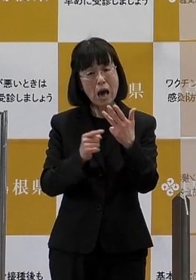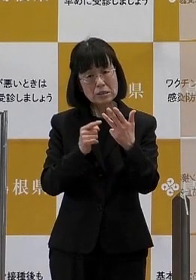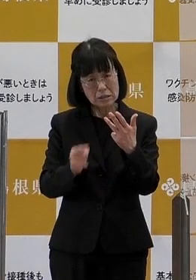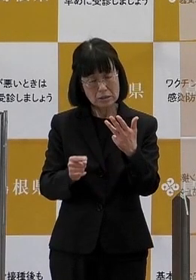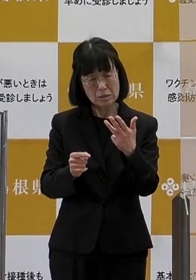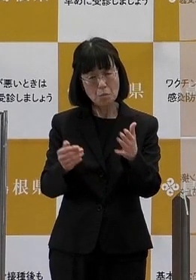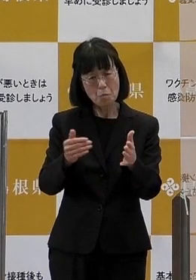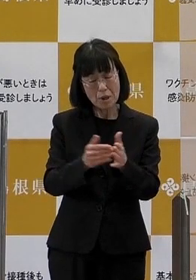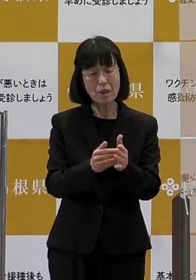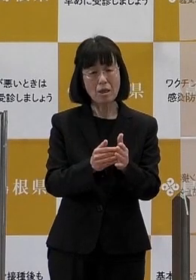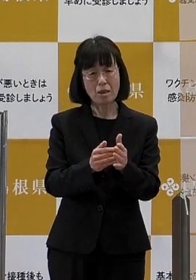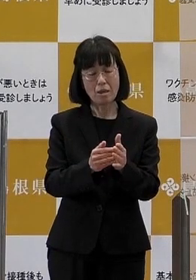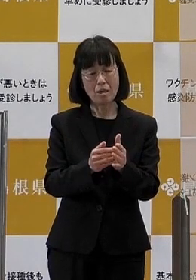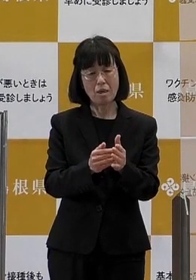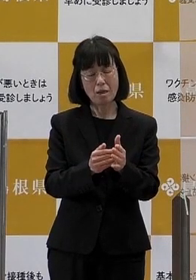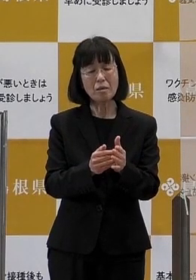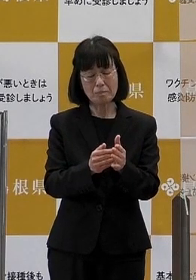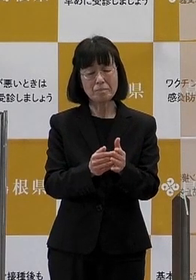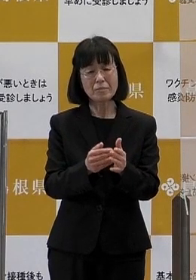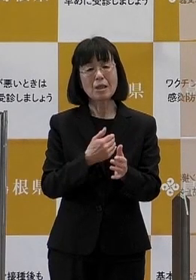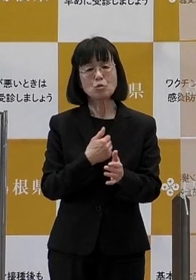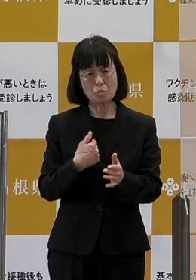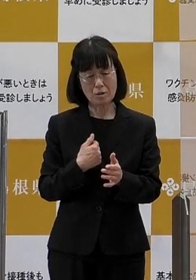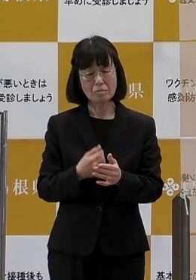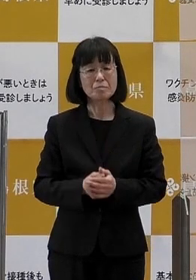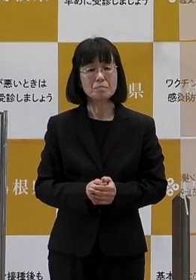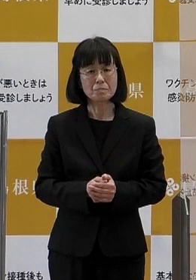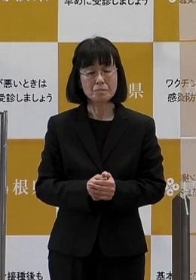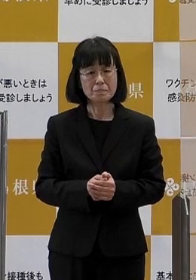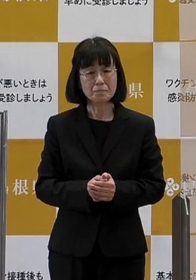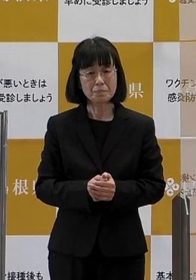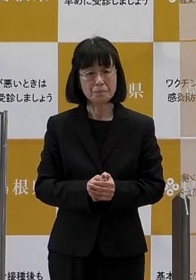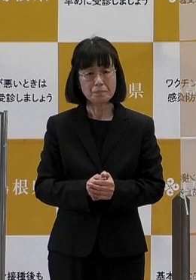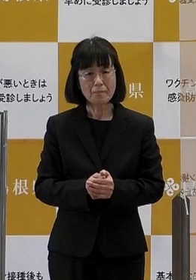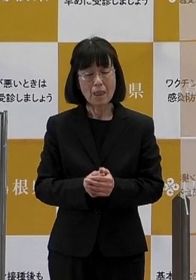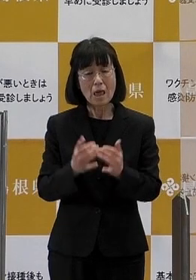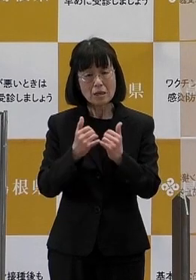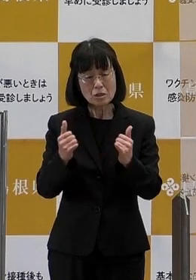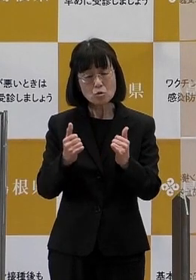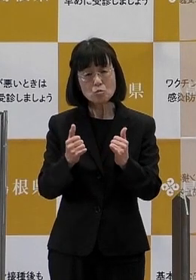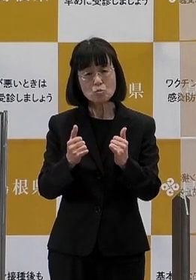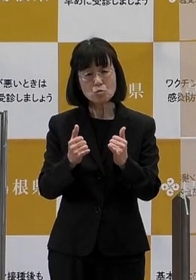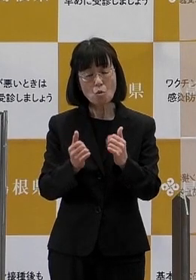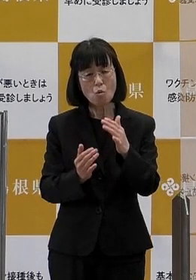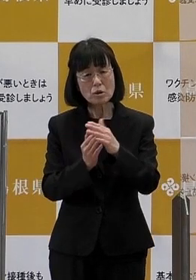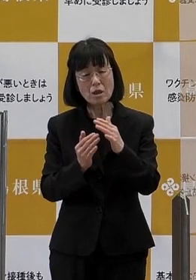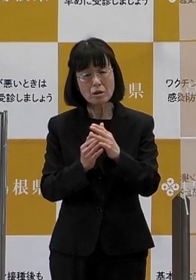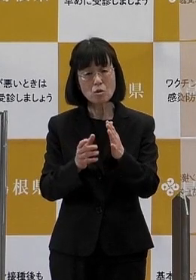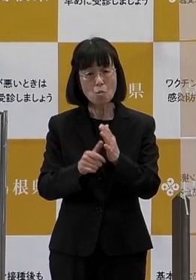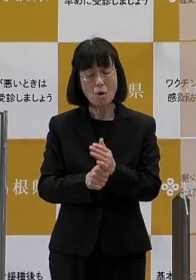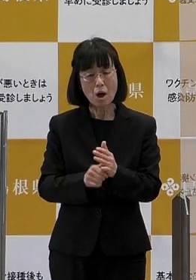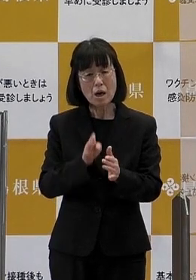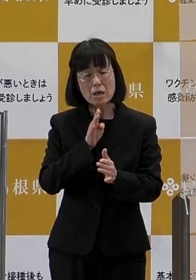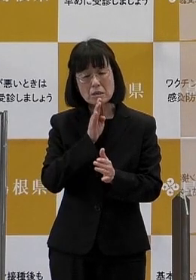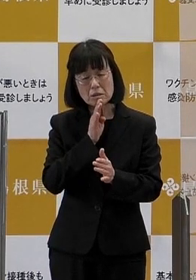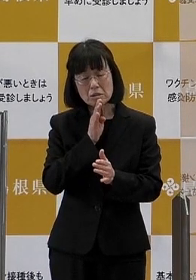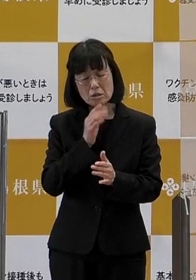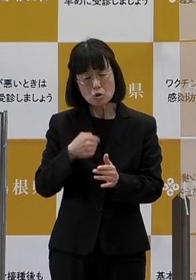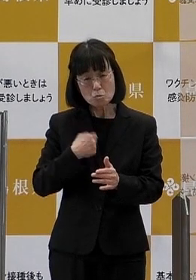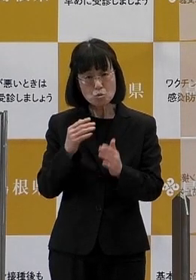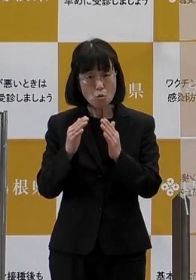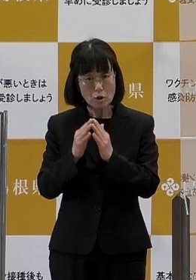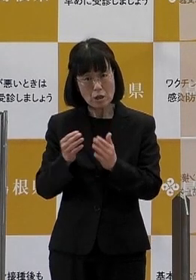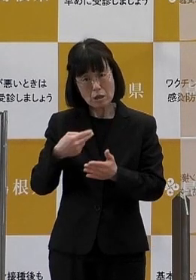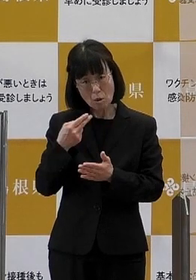下としてください。この人数制限につきましては、自宅で食事をされている関係に